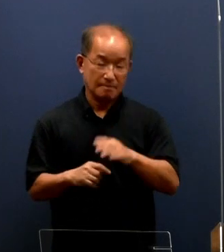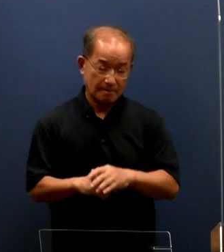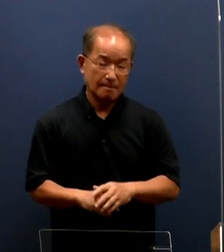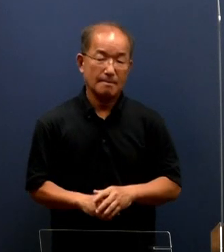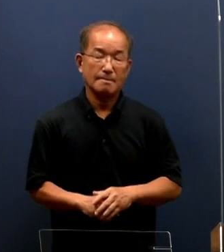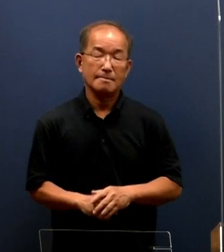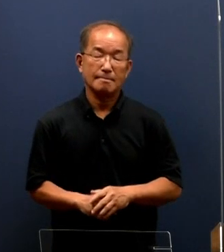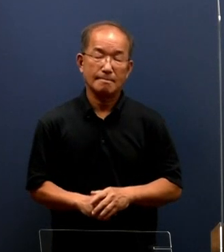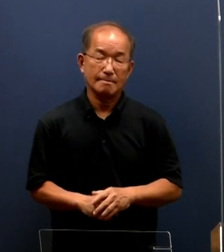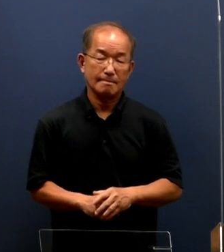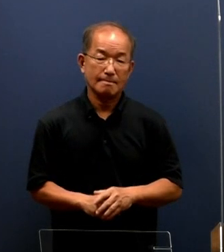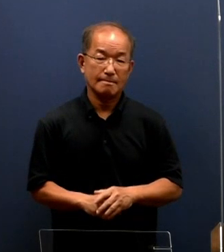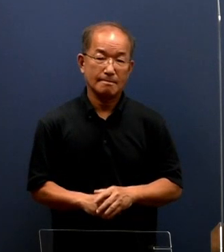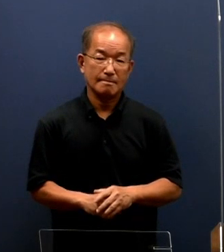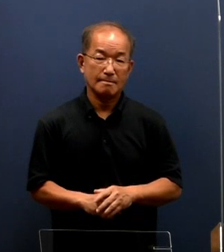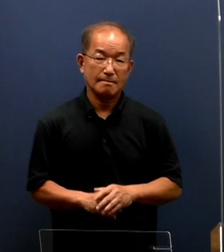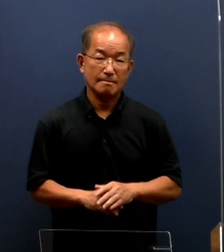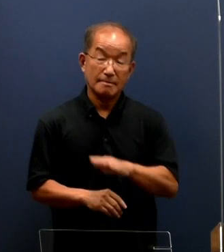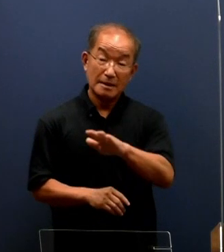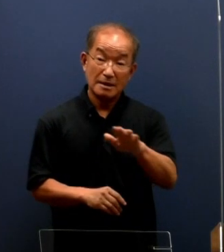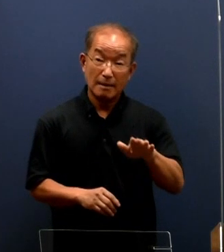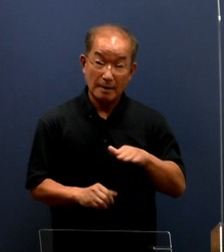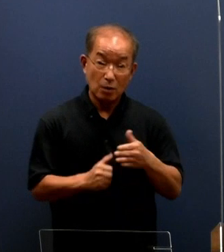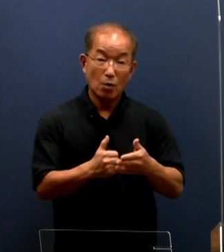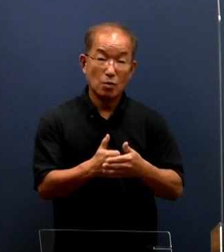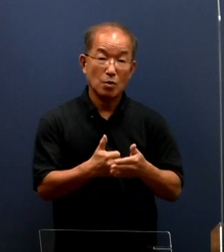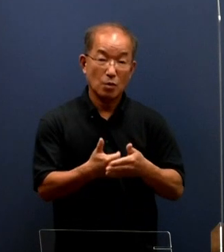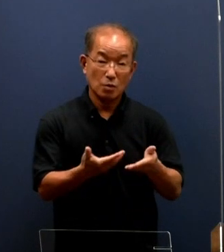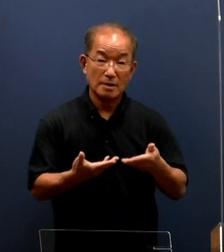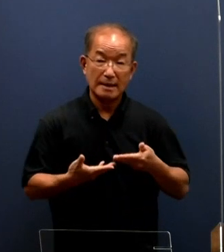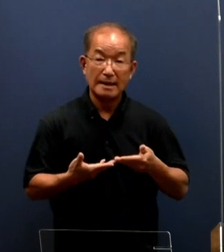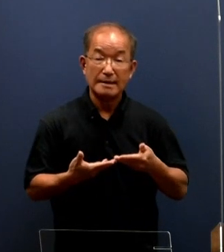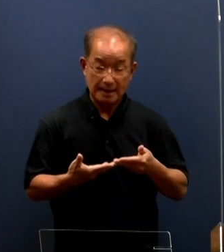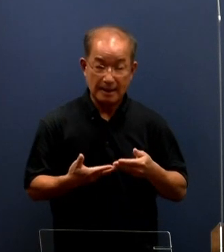から、県民の皆様のご協力をいただいて、